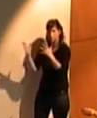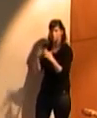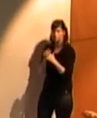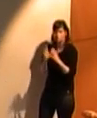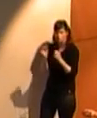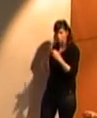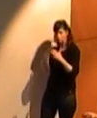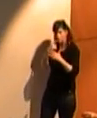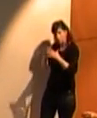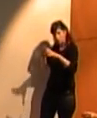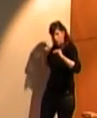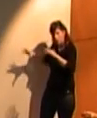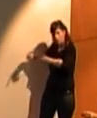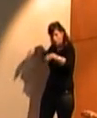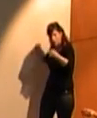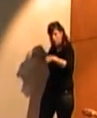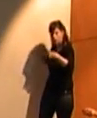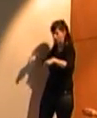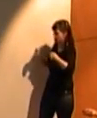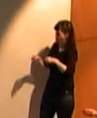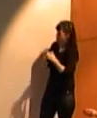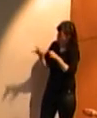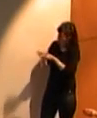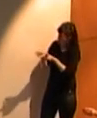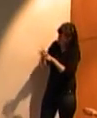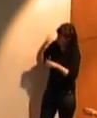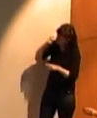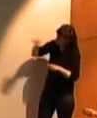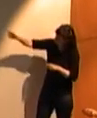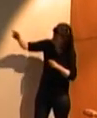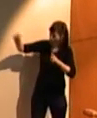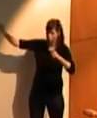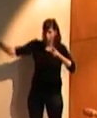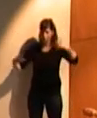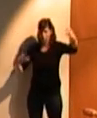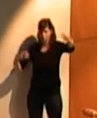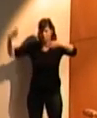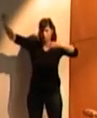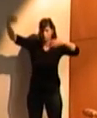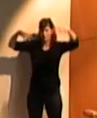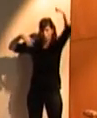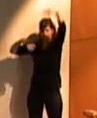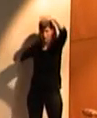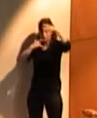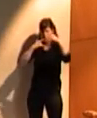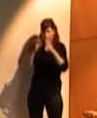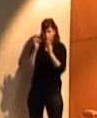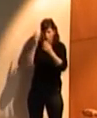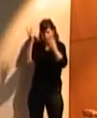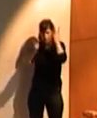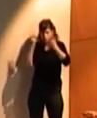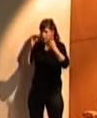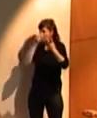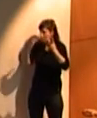une troisième personne et également une maîtrise de la luminosité pour permettre pareil de bien voir. On retrouve